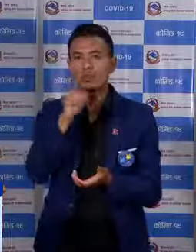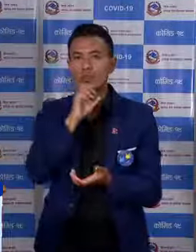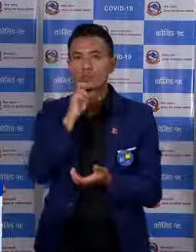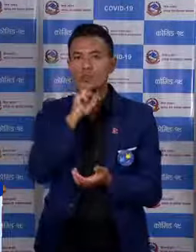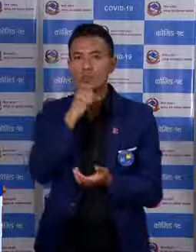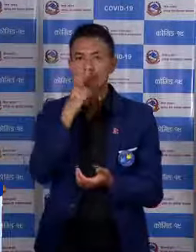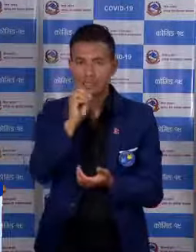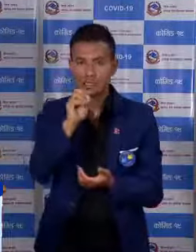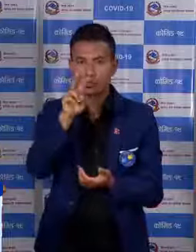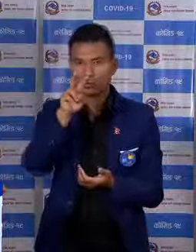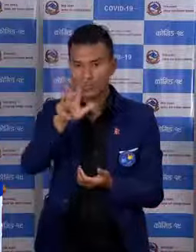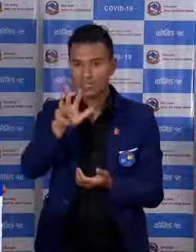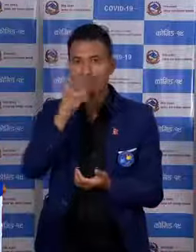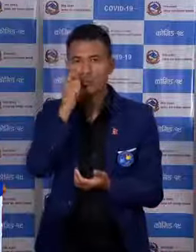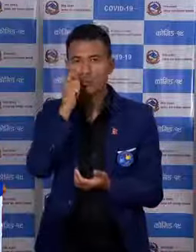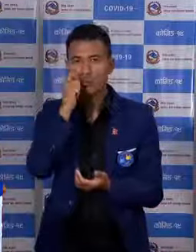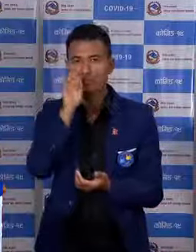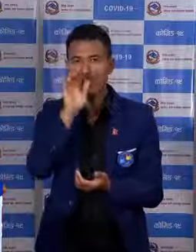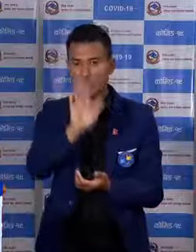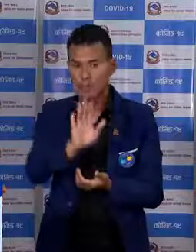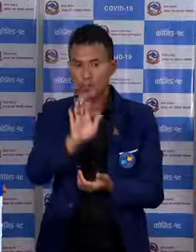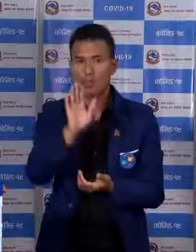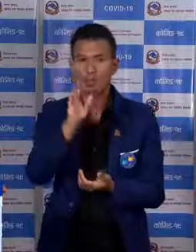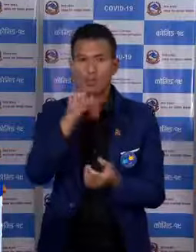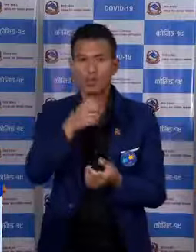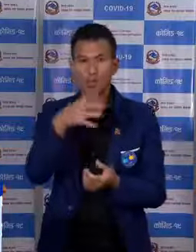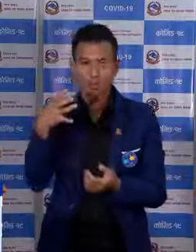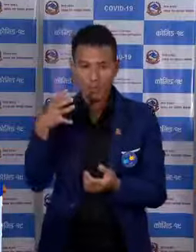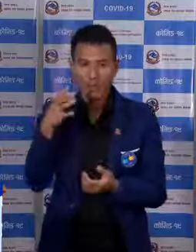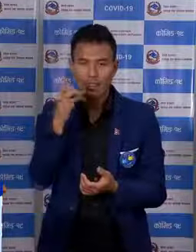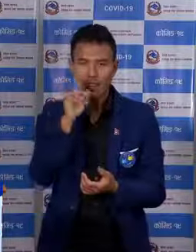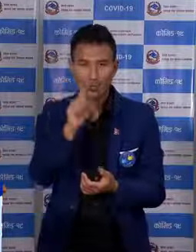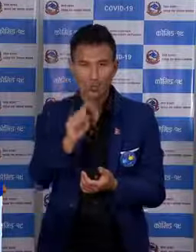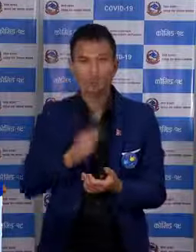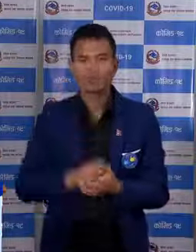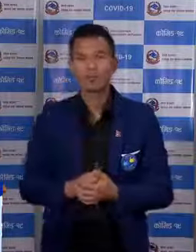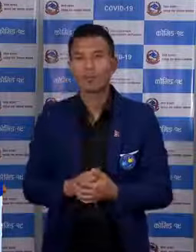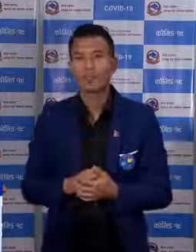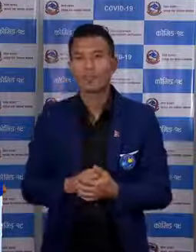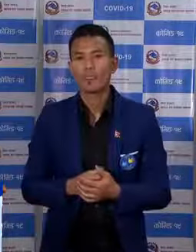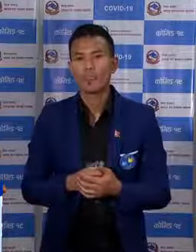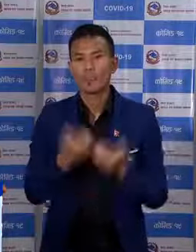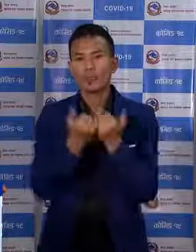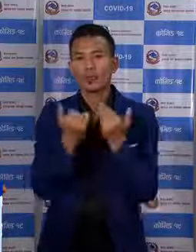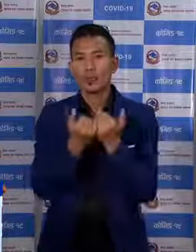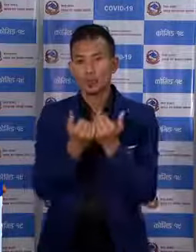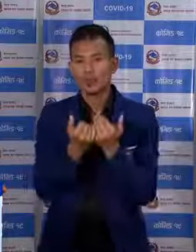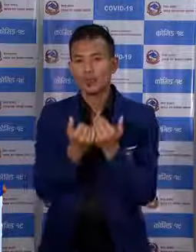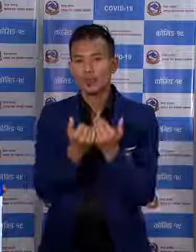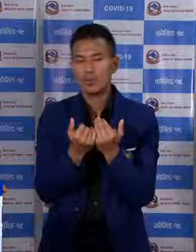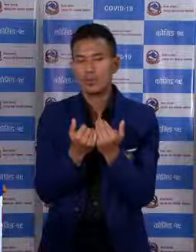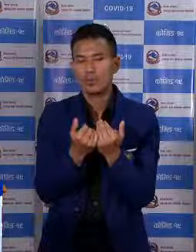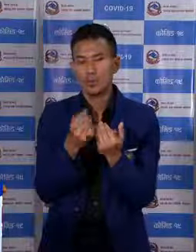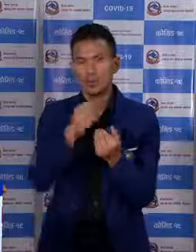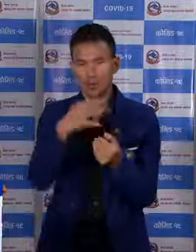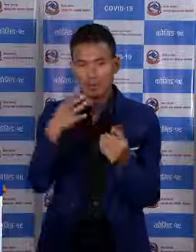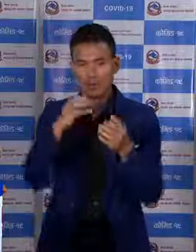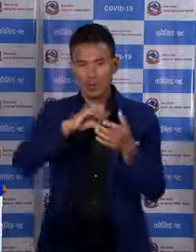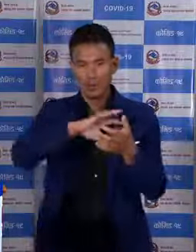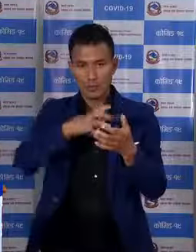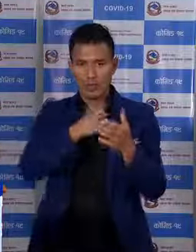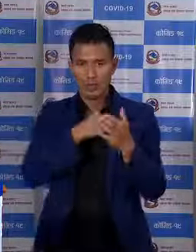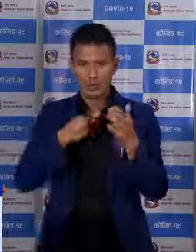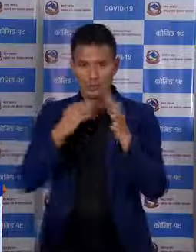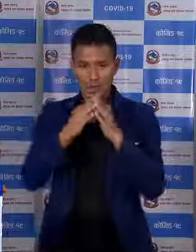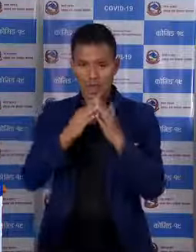बर्से पुरुष हुनुँँँँछा तेसे गरी शुर्खेत को मा गरियेको शुर्खेत प्रदिशिक